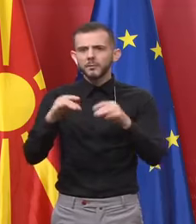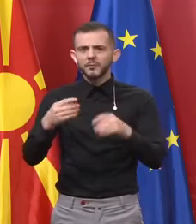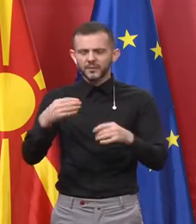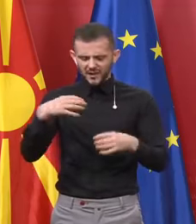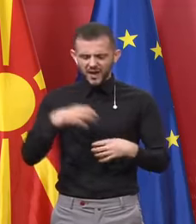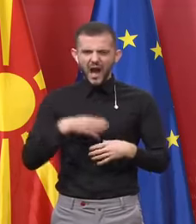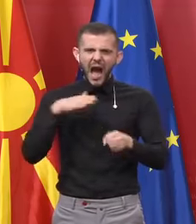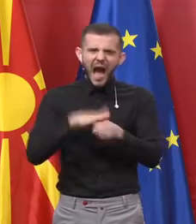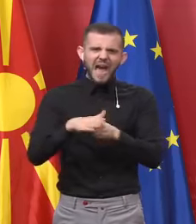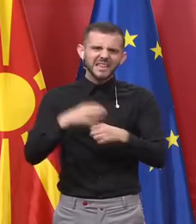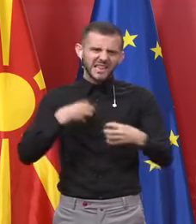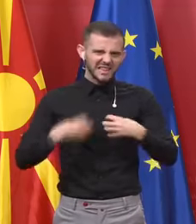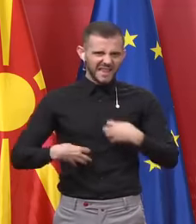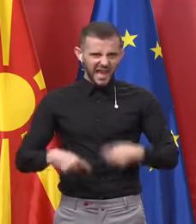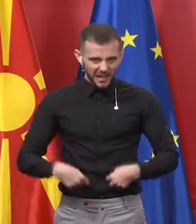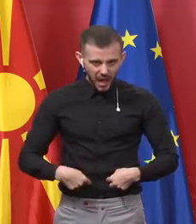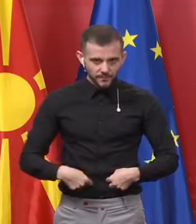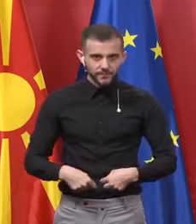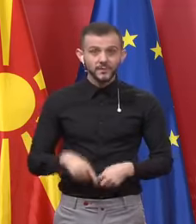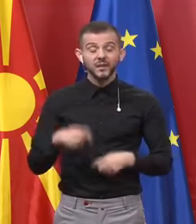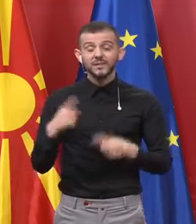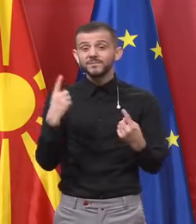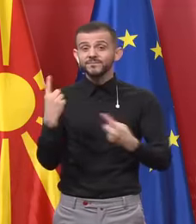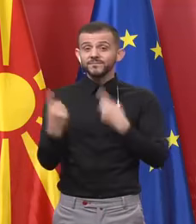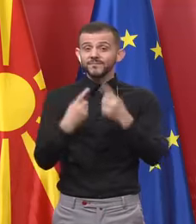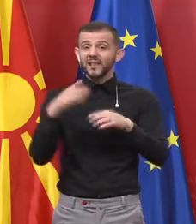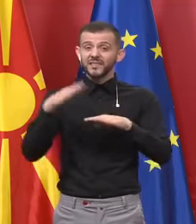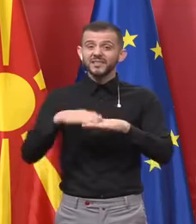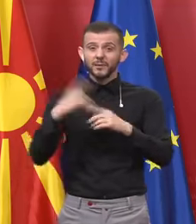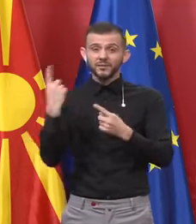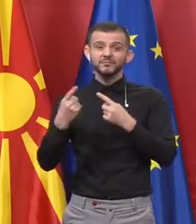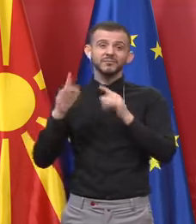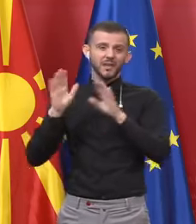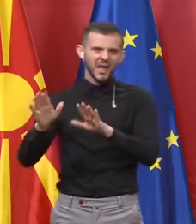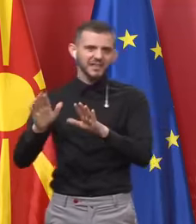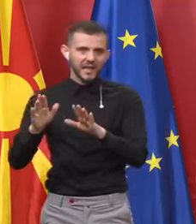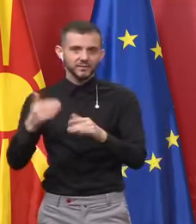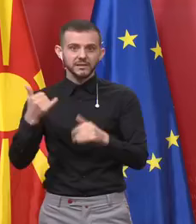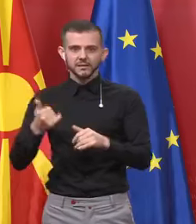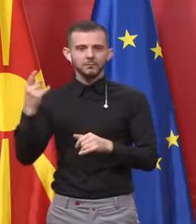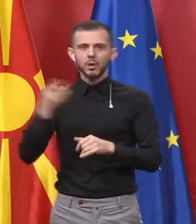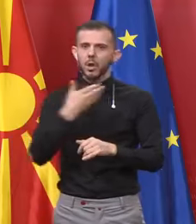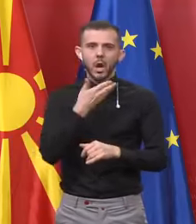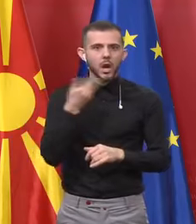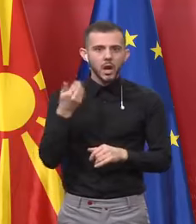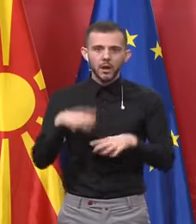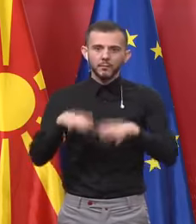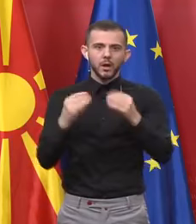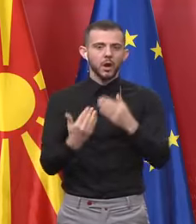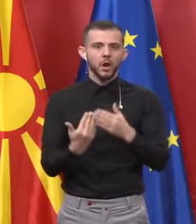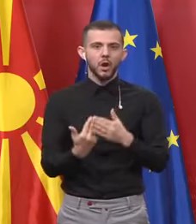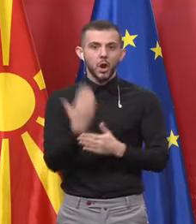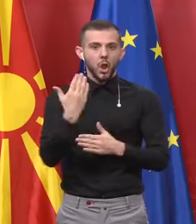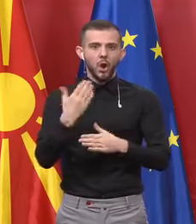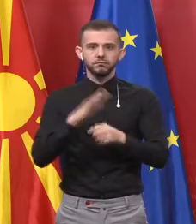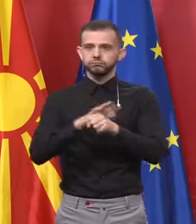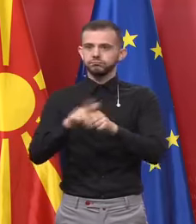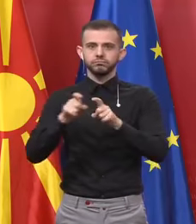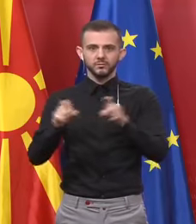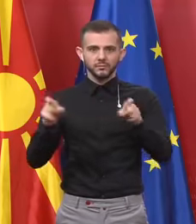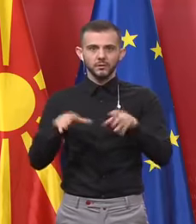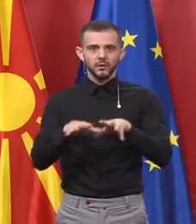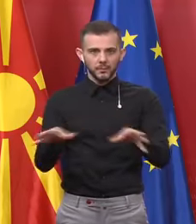антитела. И со оглед на тоа што ситуацијата во Дебар е таква да веќе во тој регион немаме новодиагностицирани пациенти,